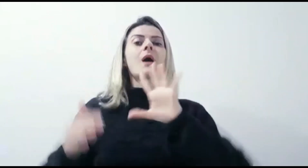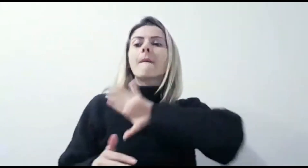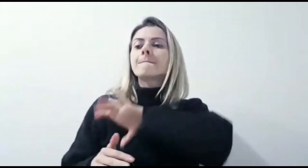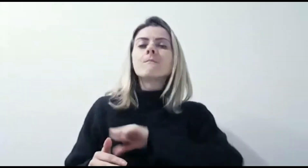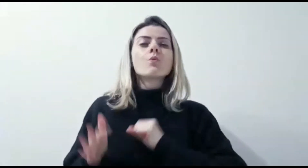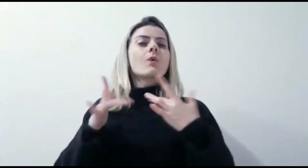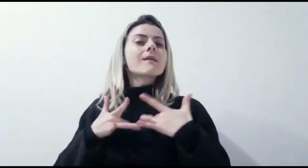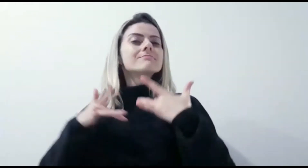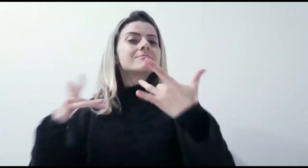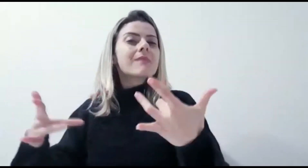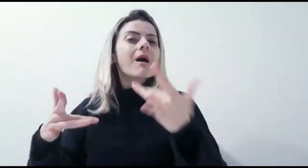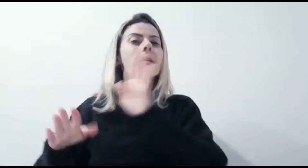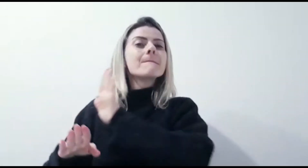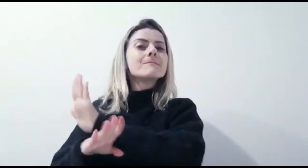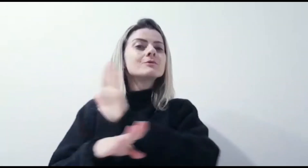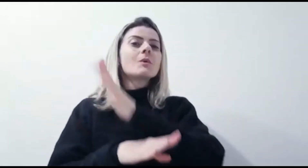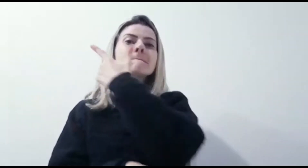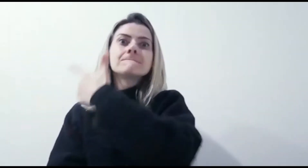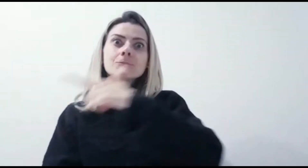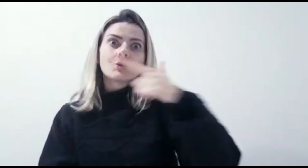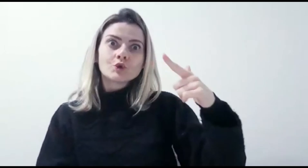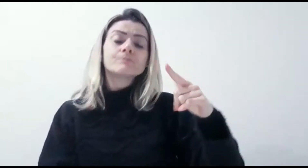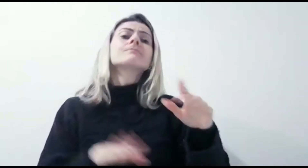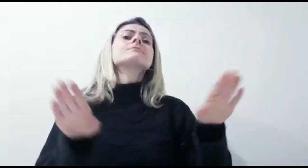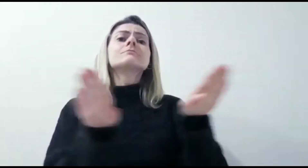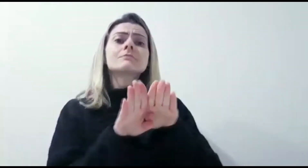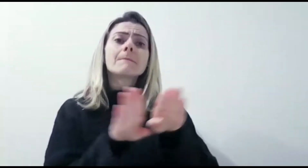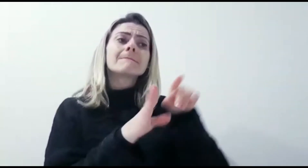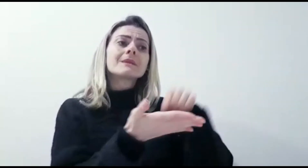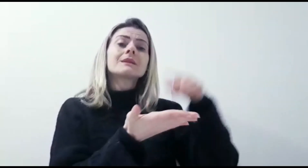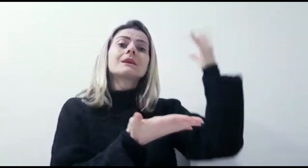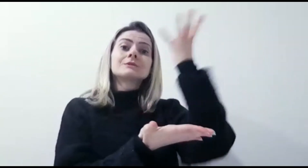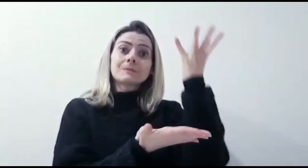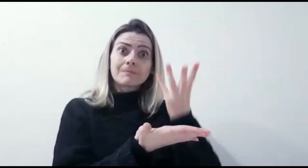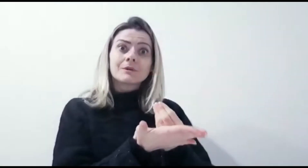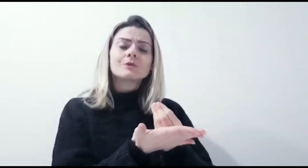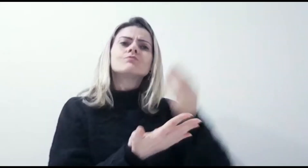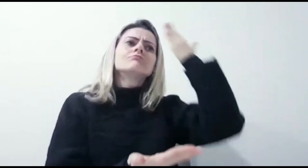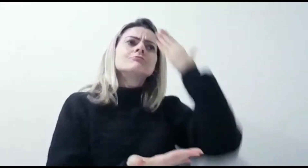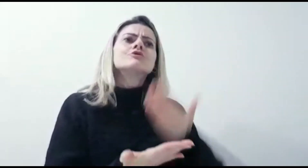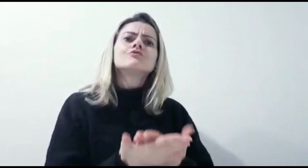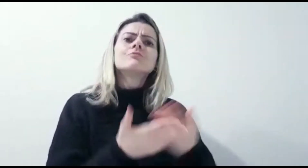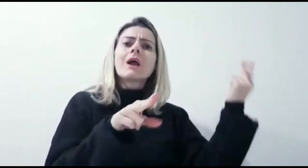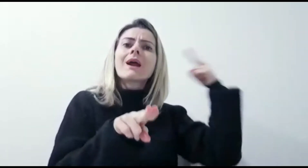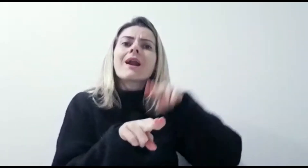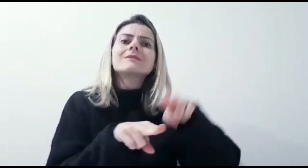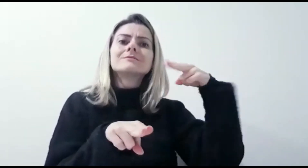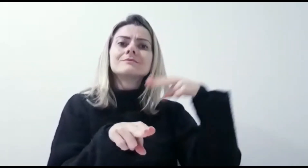nosso progresso espiritual, com amor, desenvolvimento do amor, na caridade para com os outros. Então, o